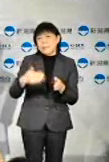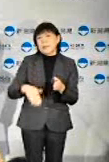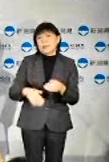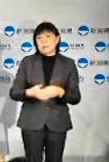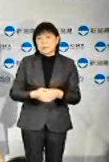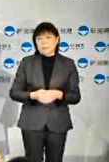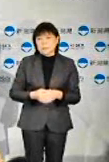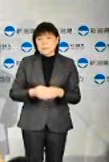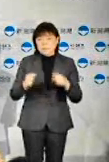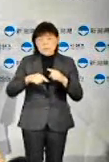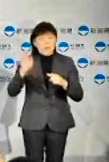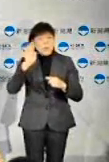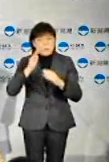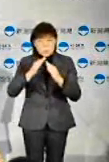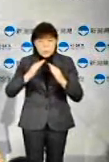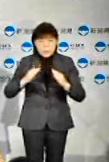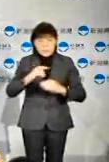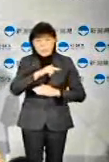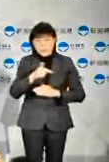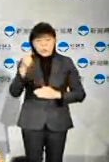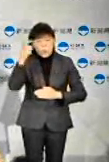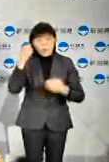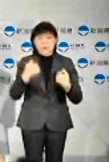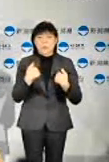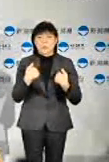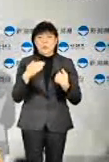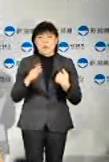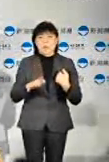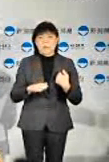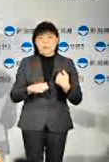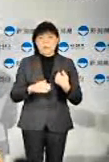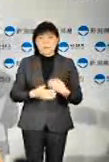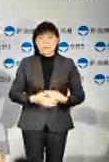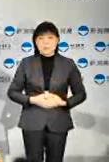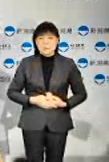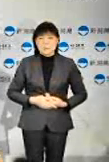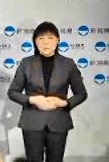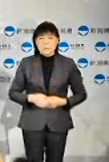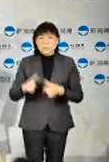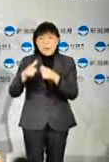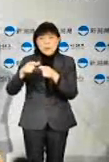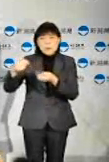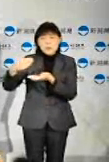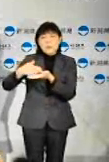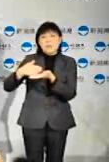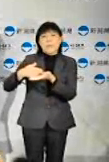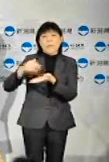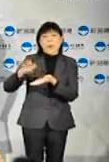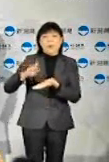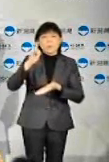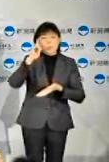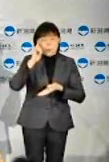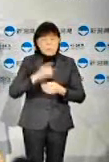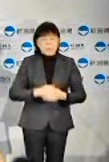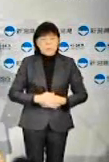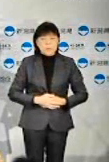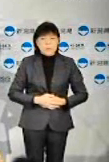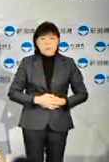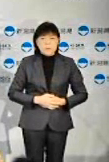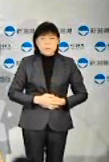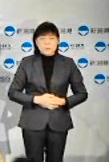公聴会的なものも考えていかなきゃいけないと思いますし、それから当然国も説明やっていくと思いますので、そうしたものもあ